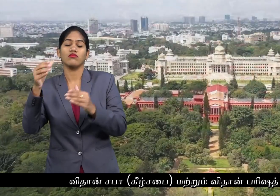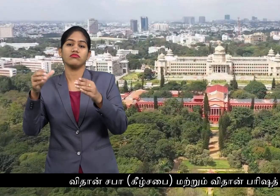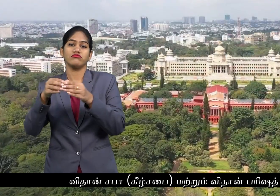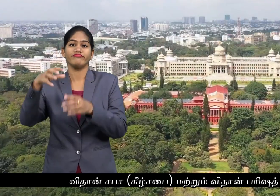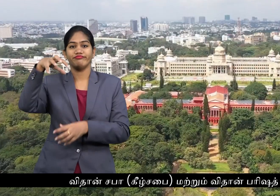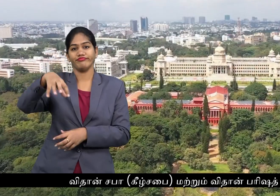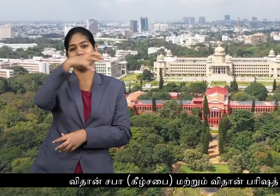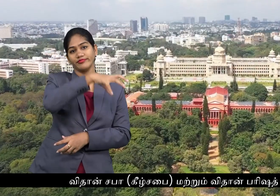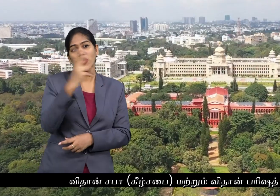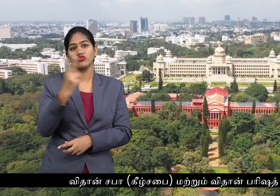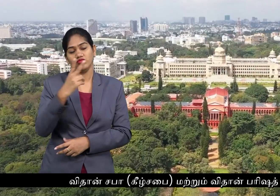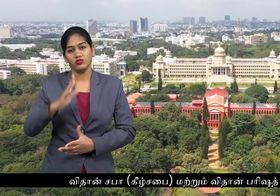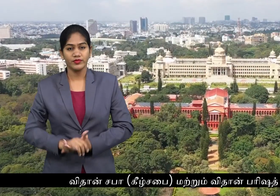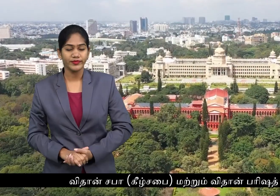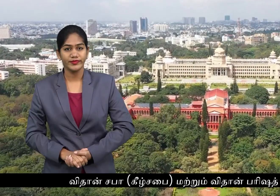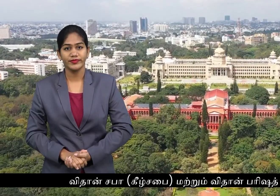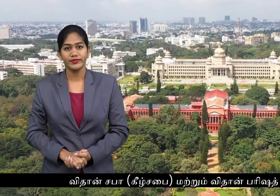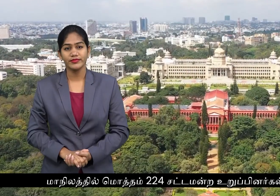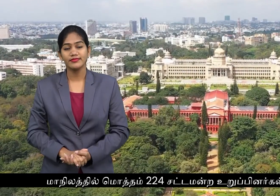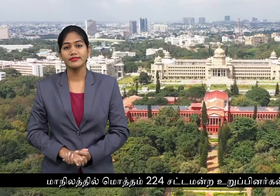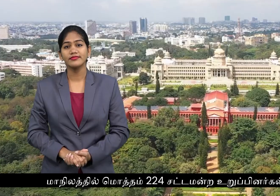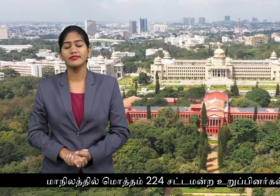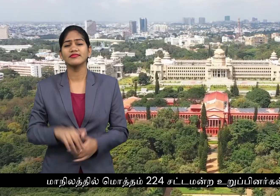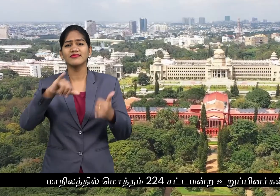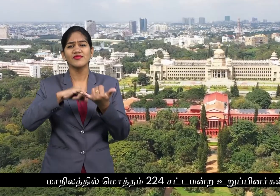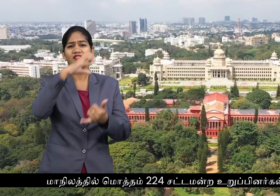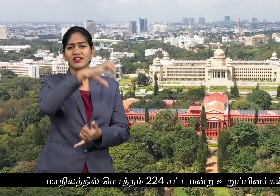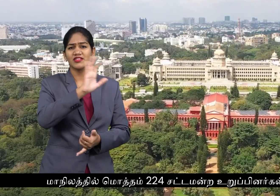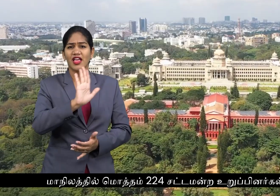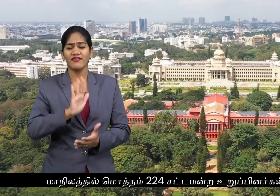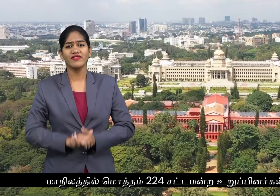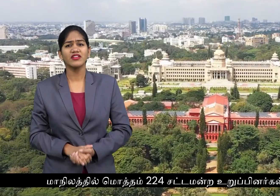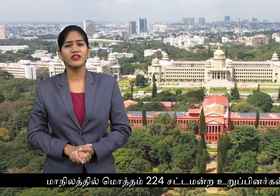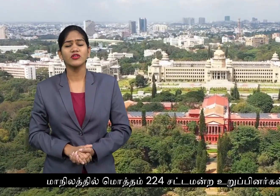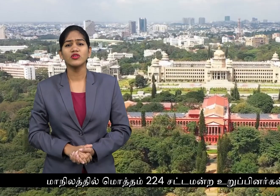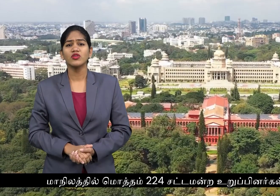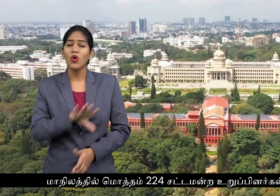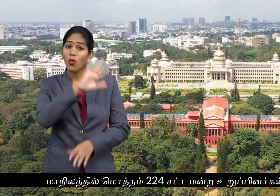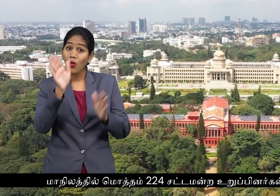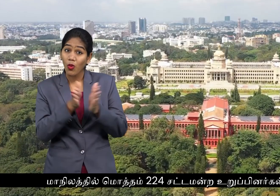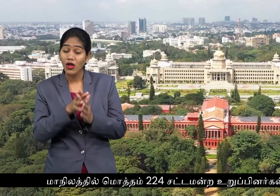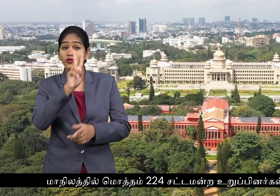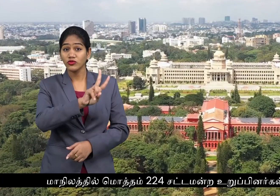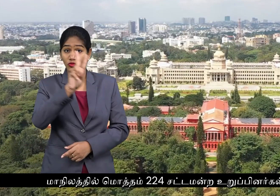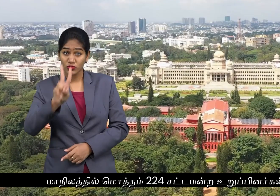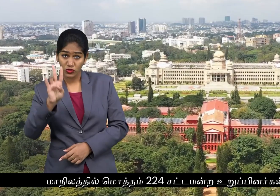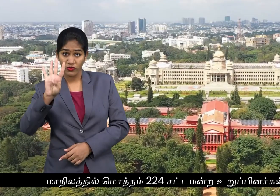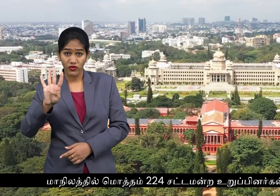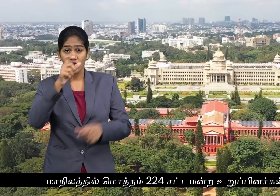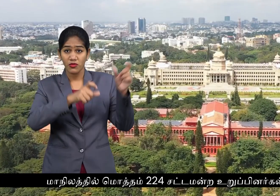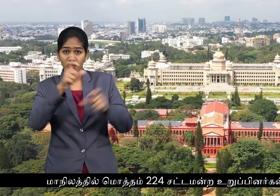மாநிலத்தின் மொத்தம் 224